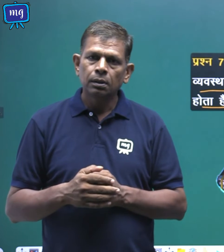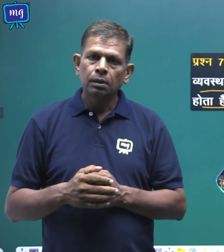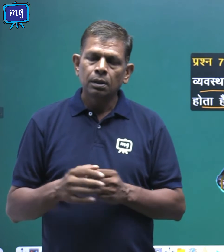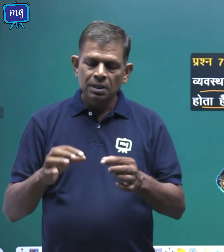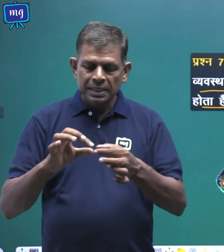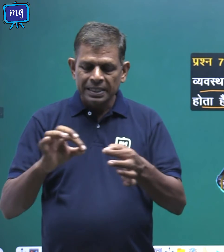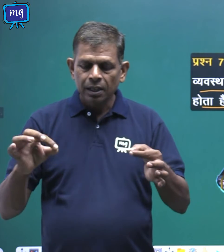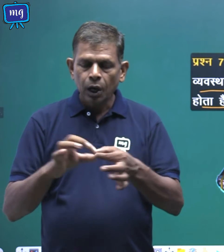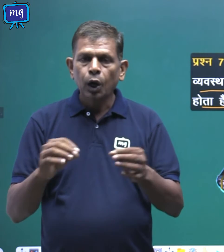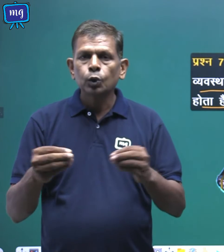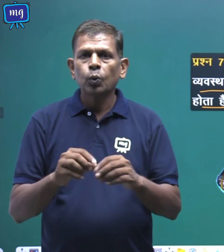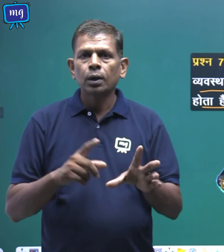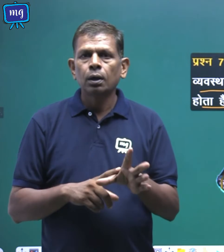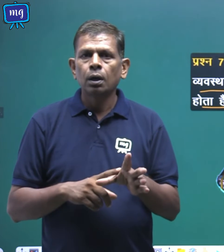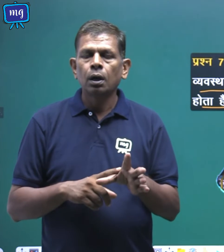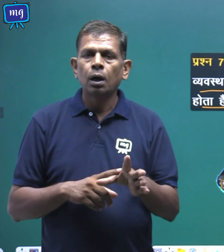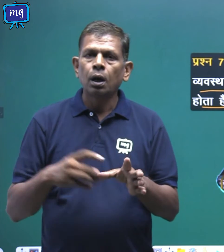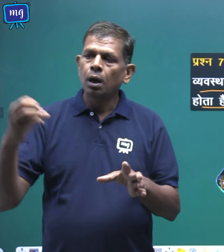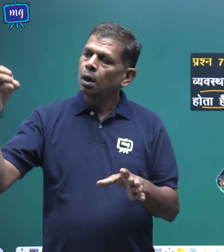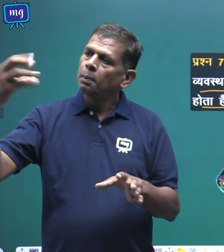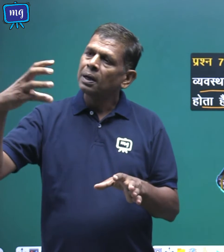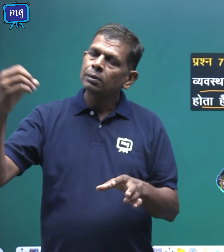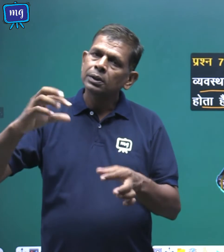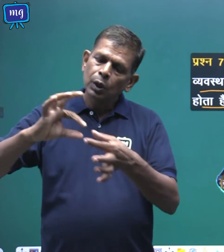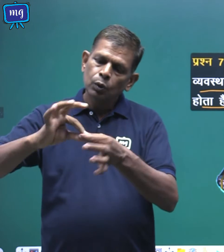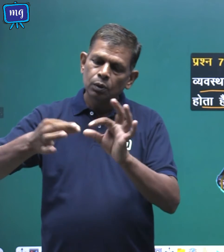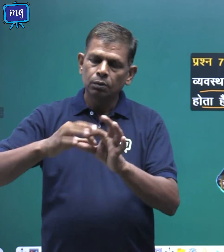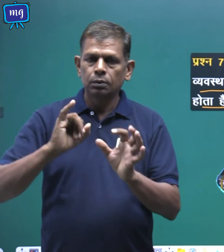तार द्वारा बल्ब से जुड़ा हुआ है